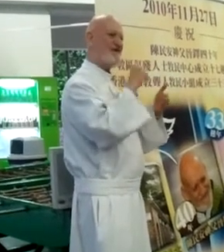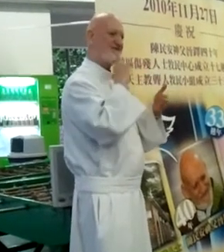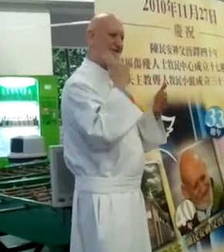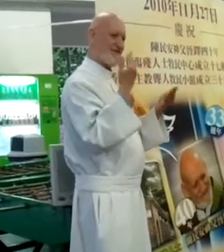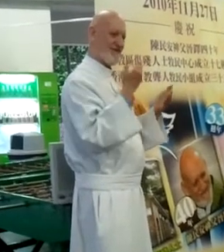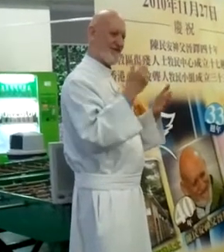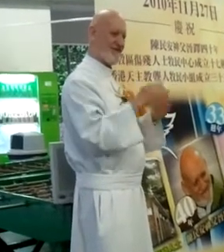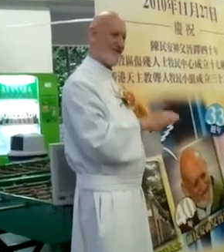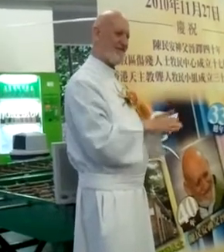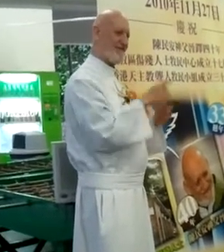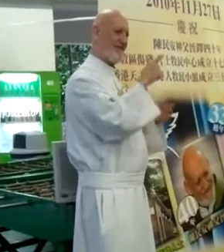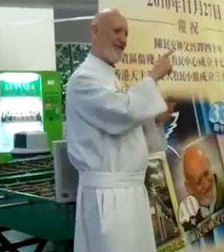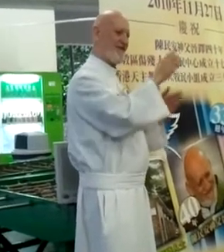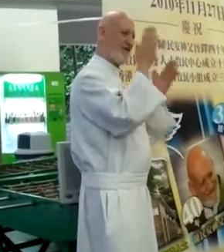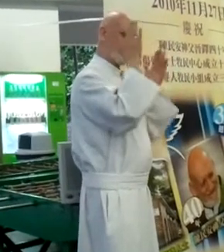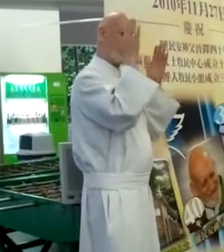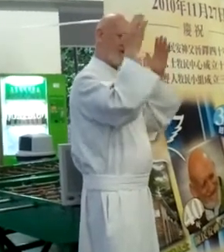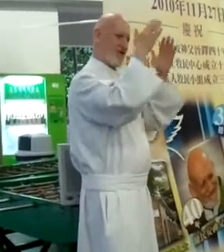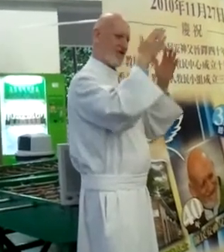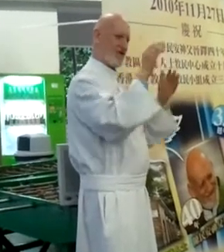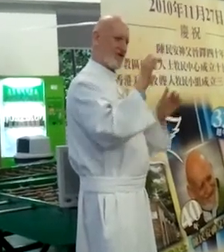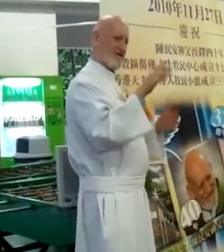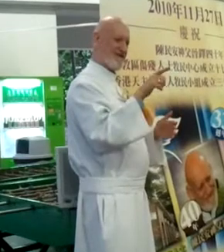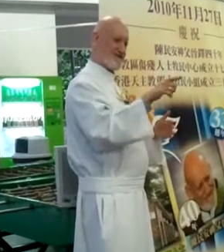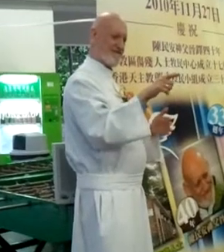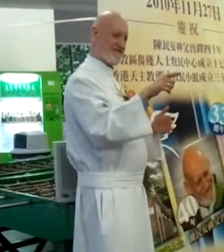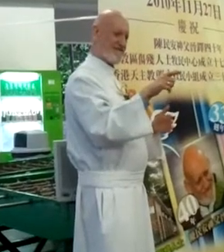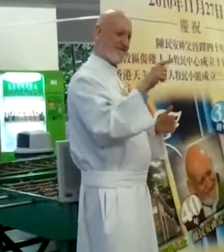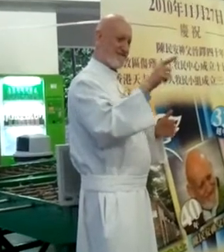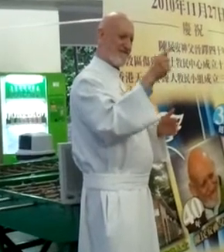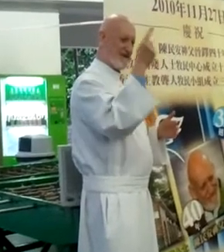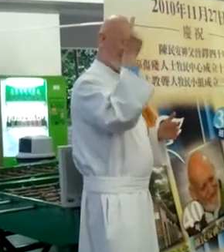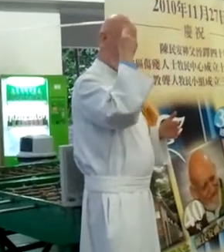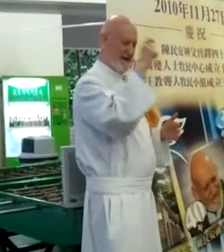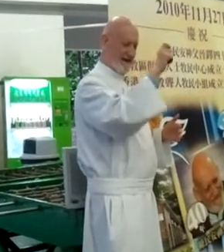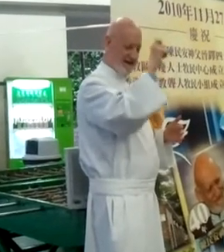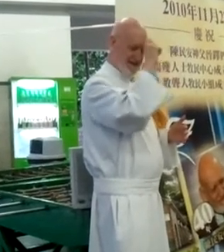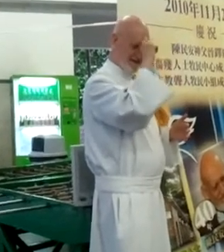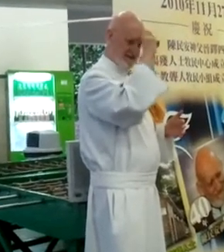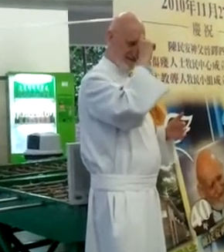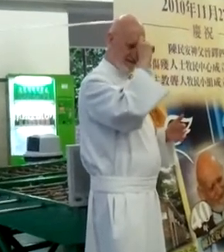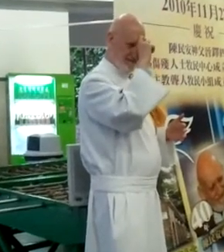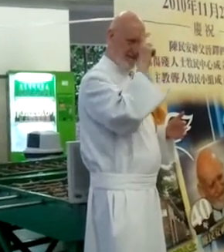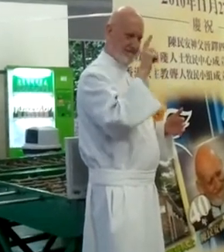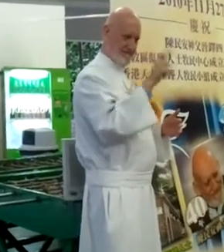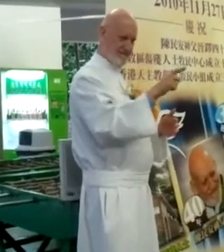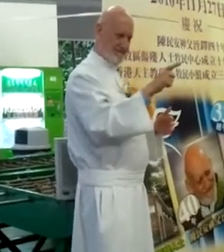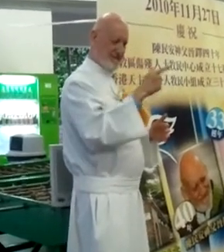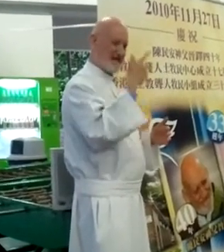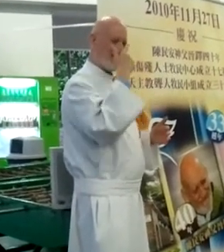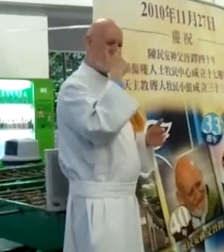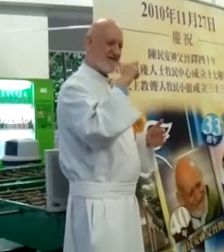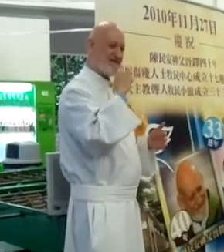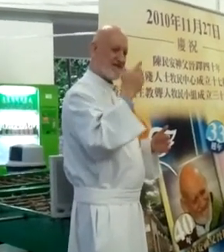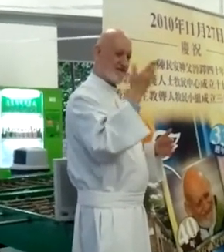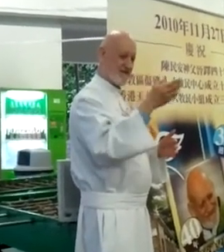咁最後咧，我係終於可以晉升為神父啦。咁主教。為我進